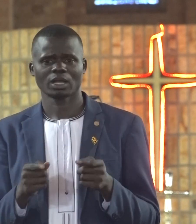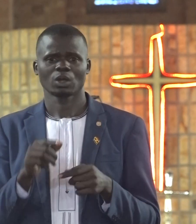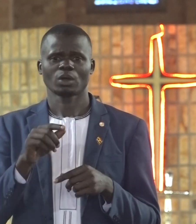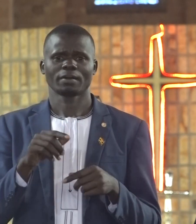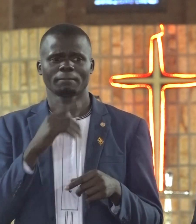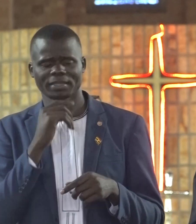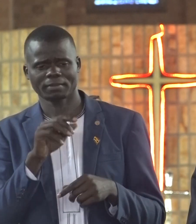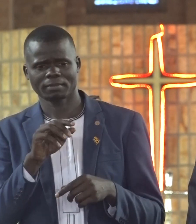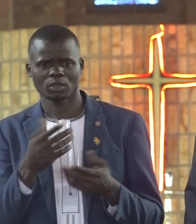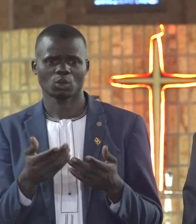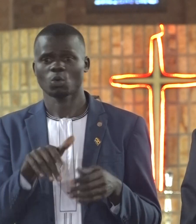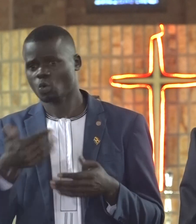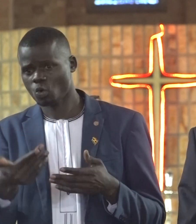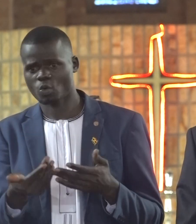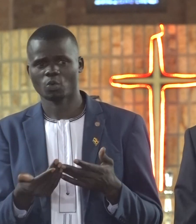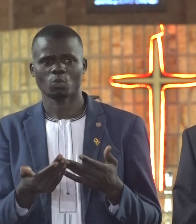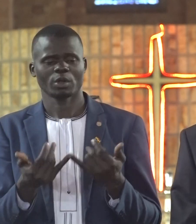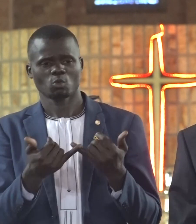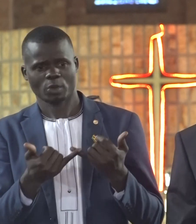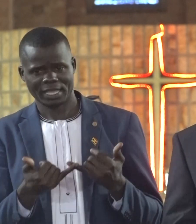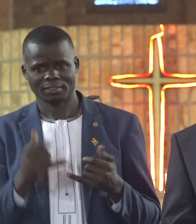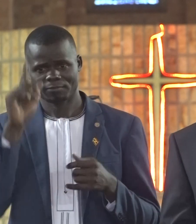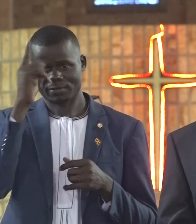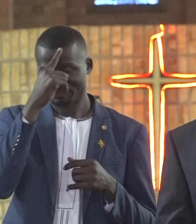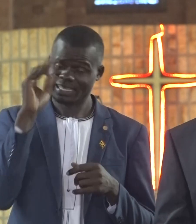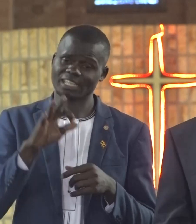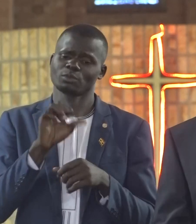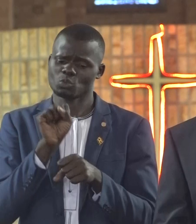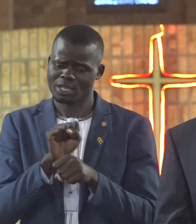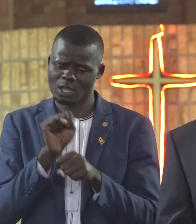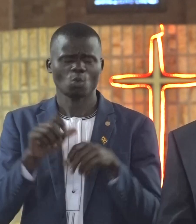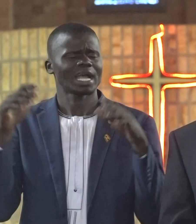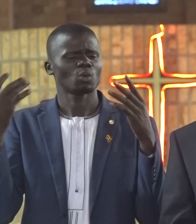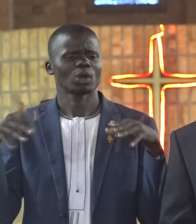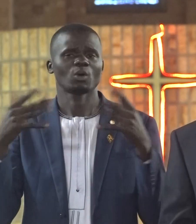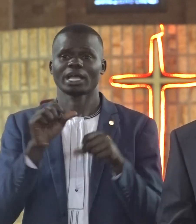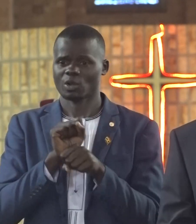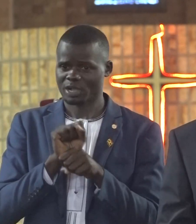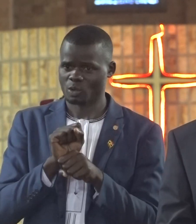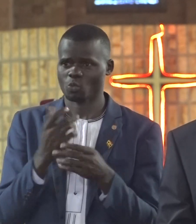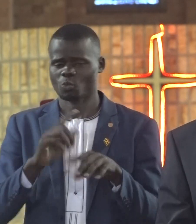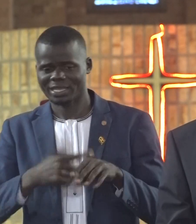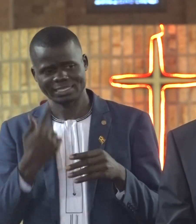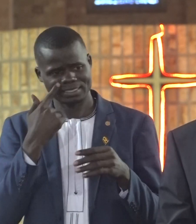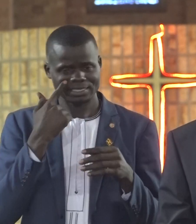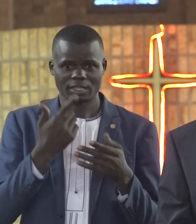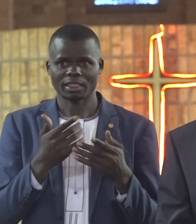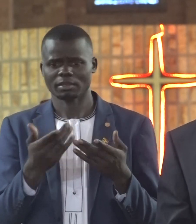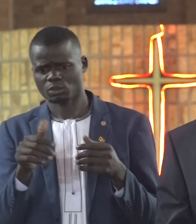omwami oba omuzaana eyakolanga eby'ettendo ng'aweesa ekika kye